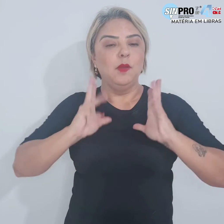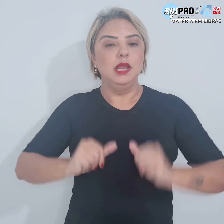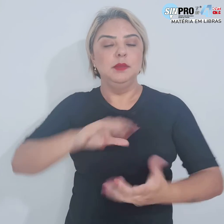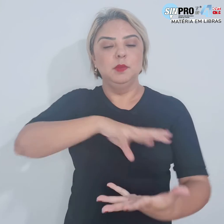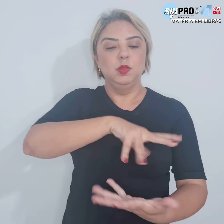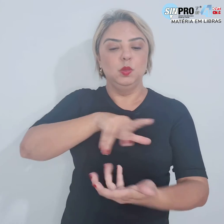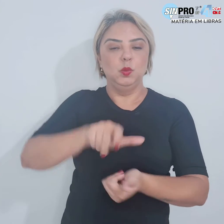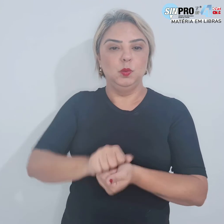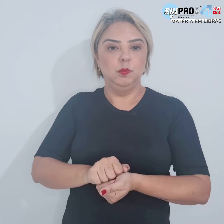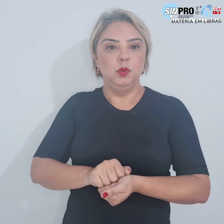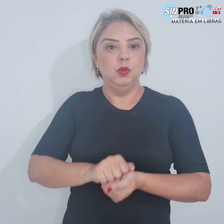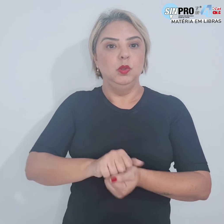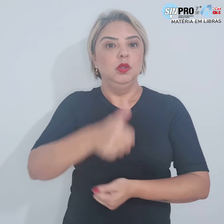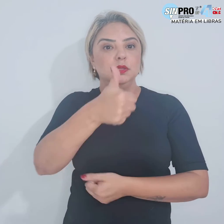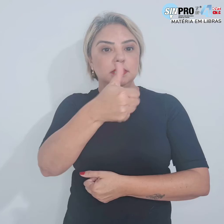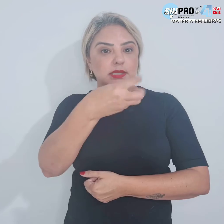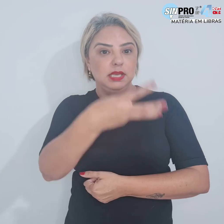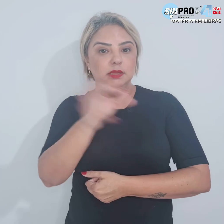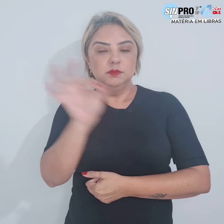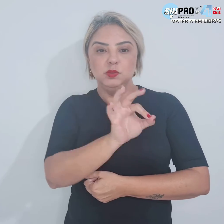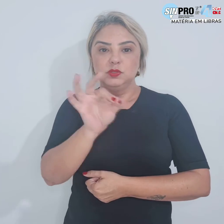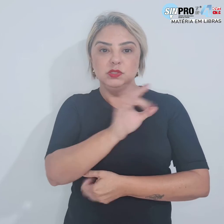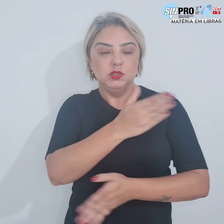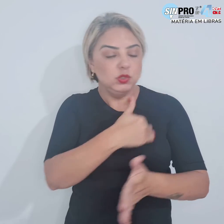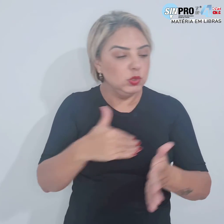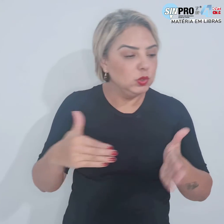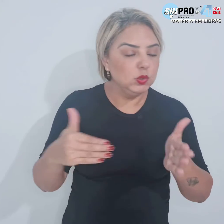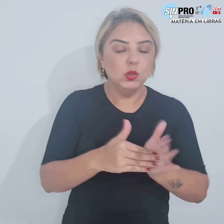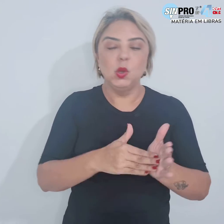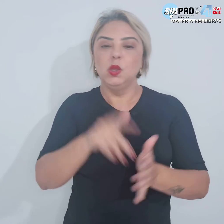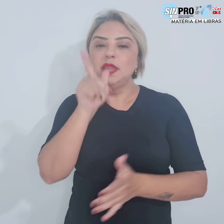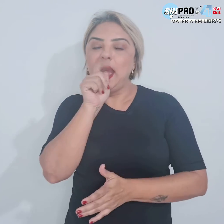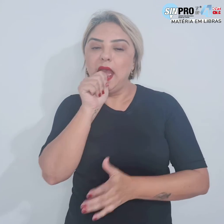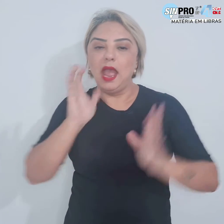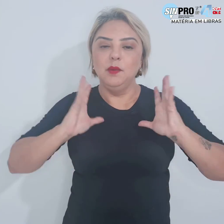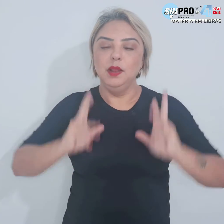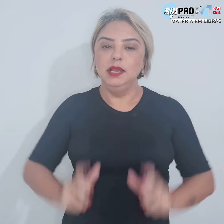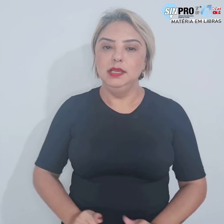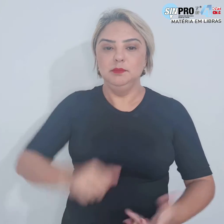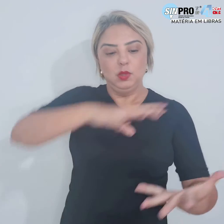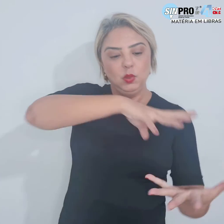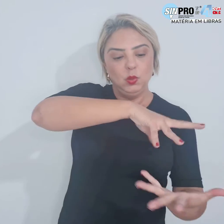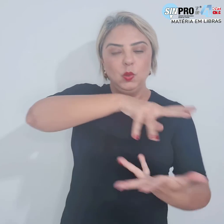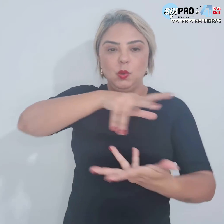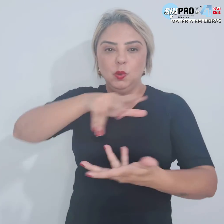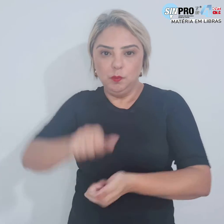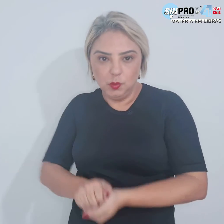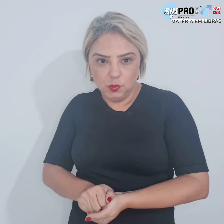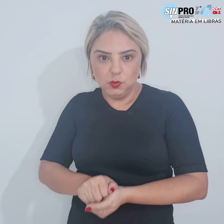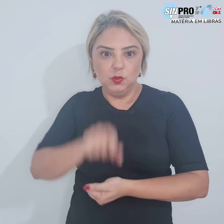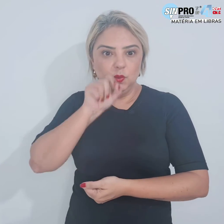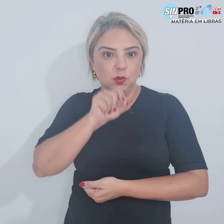sendo 13% de todas as reservas mundiais de água despejadas em